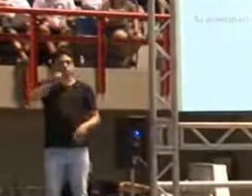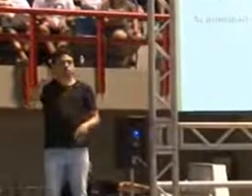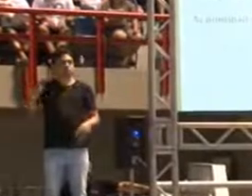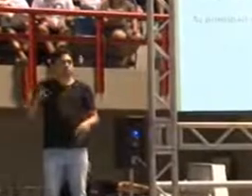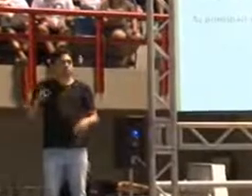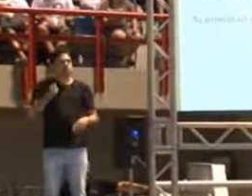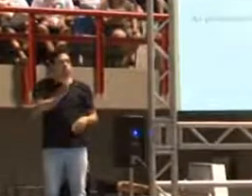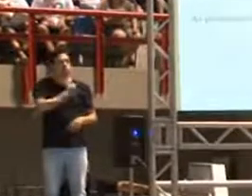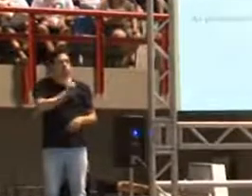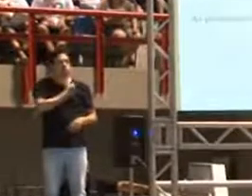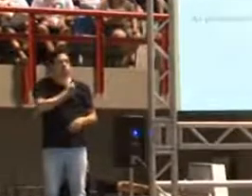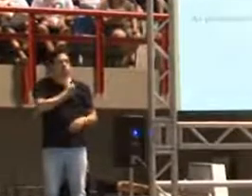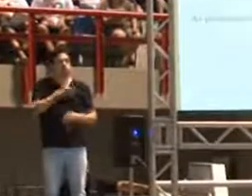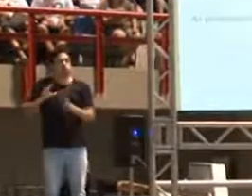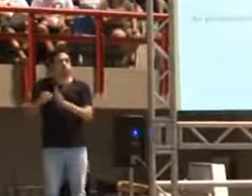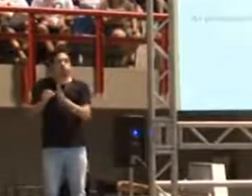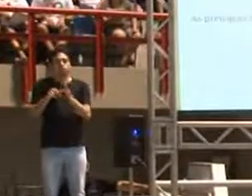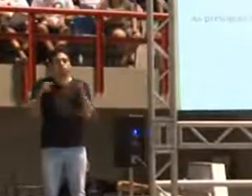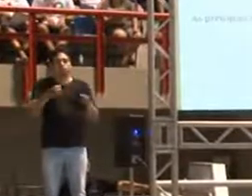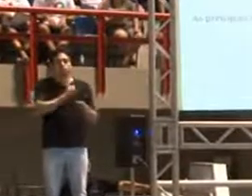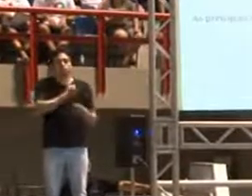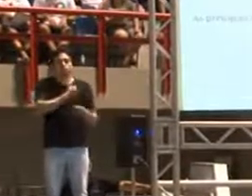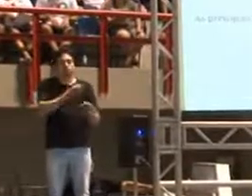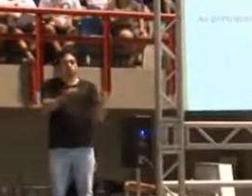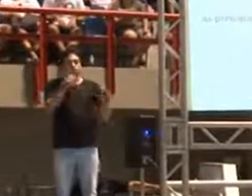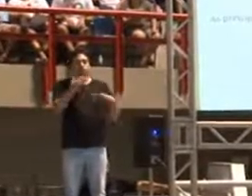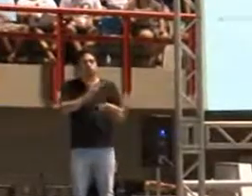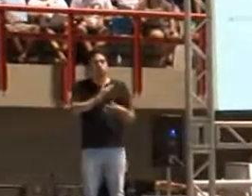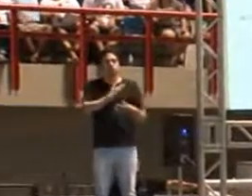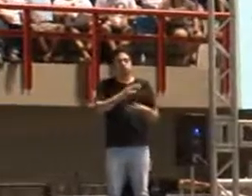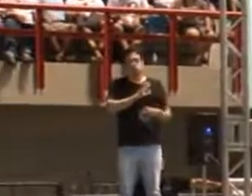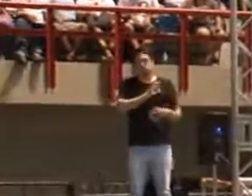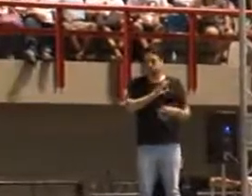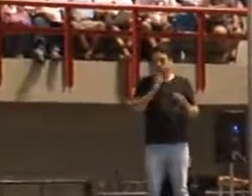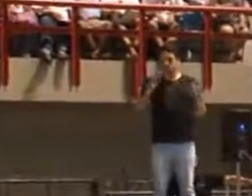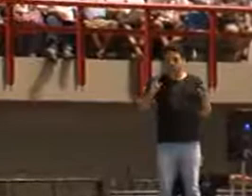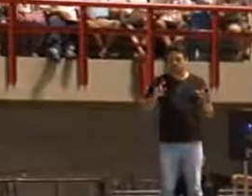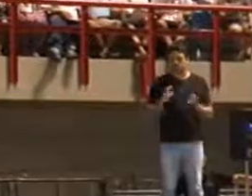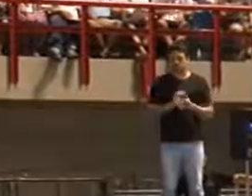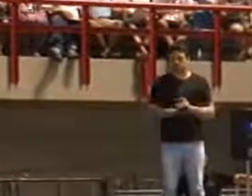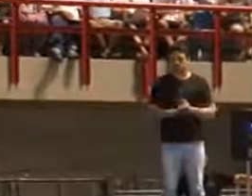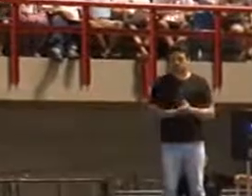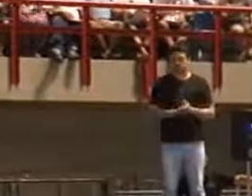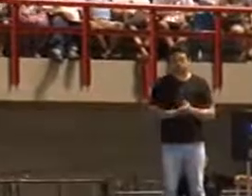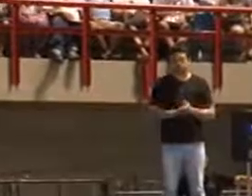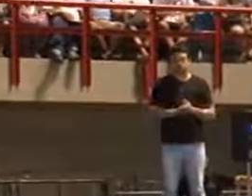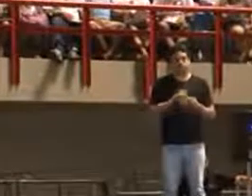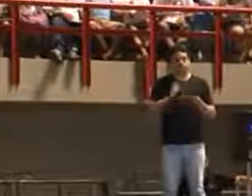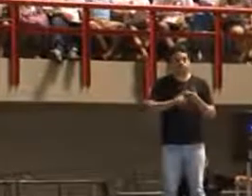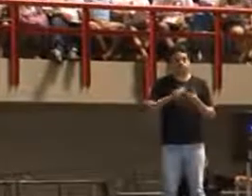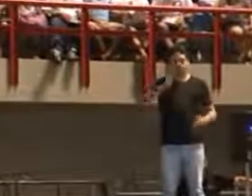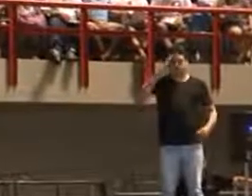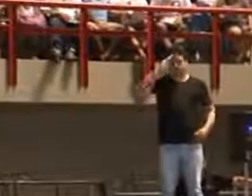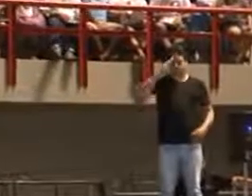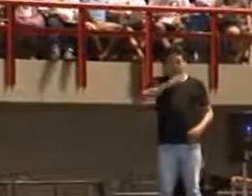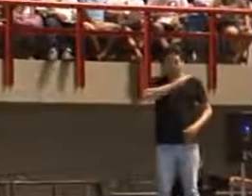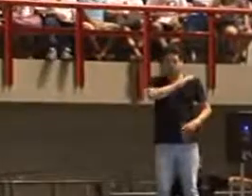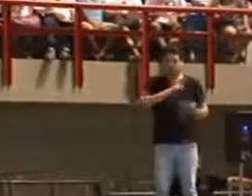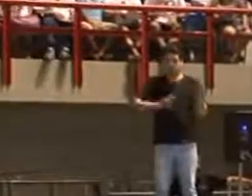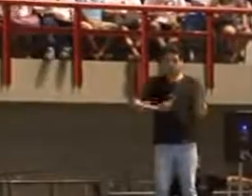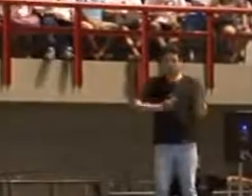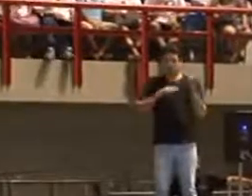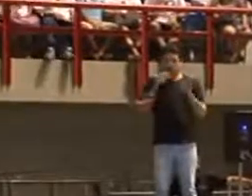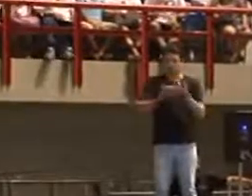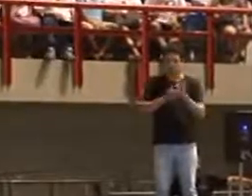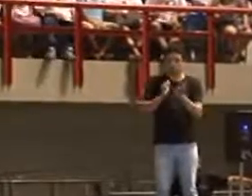eu quero o telefone, porque eu estou sendo tão assaltado ultimamente. Fazer amizade com um policial. Certo? E o exército, está todo mundo fora.